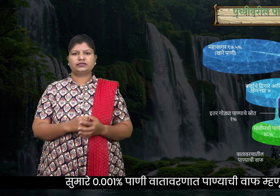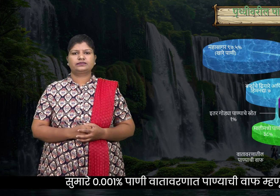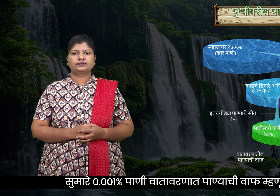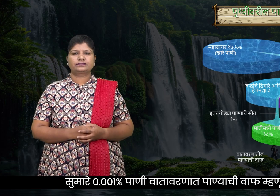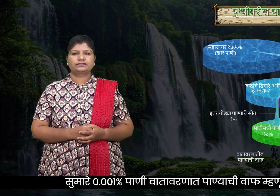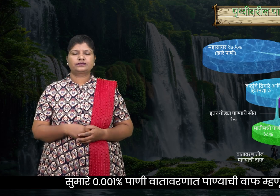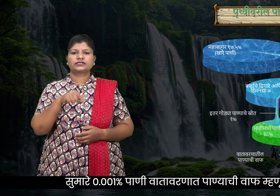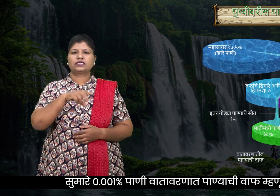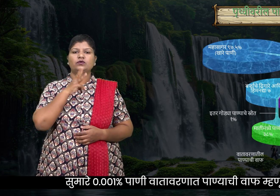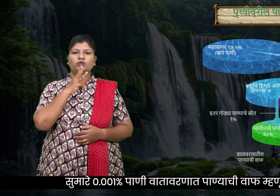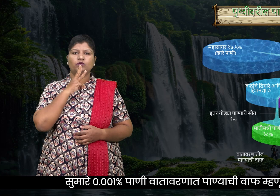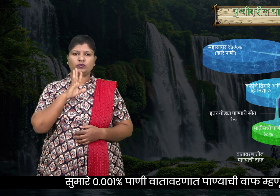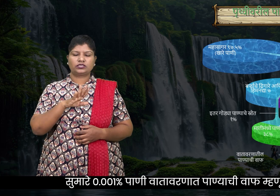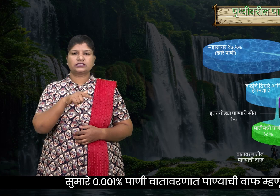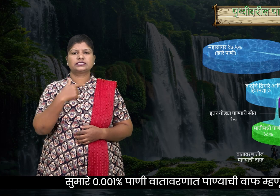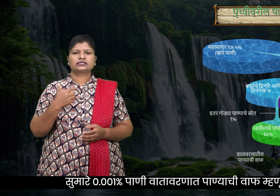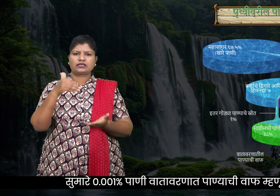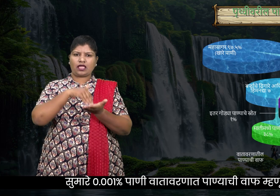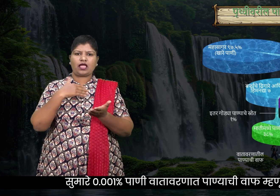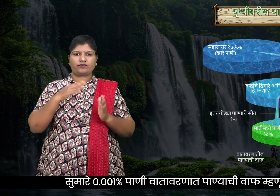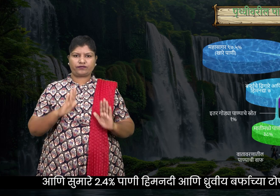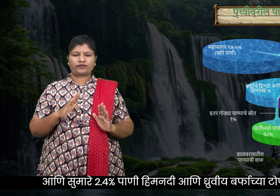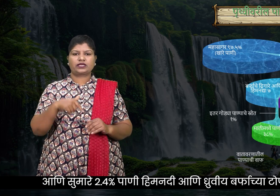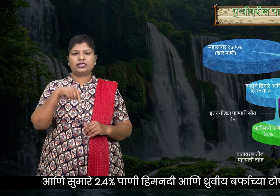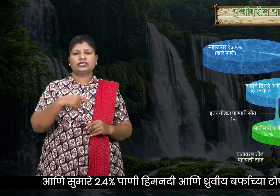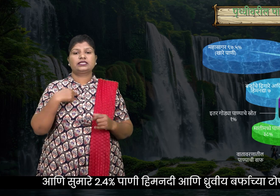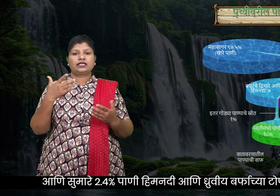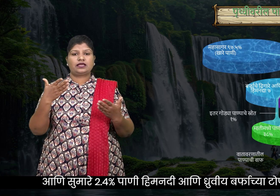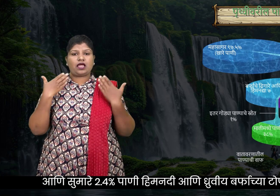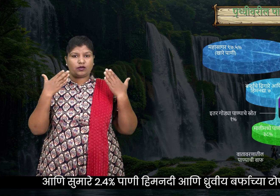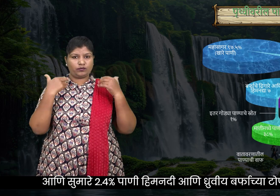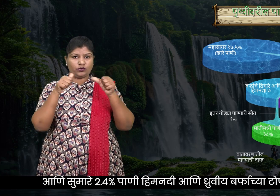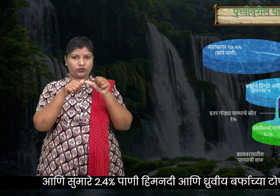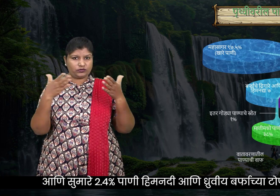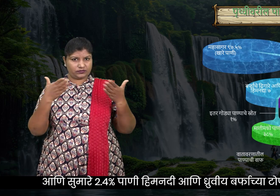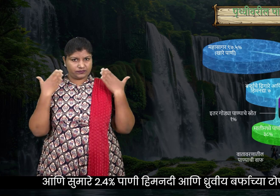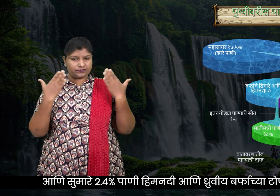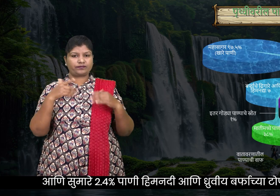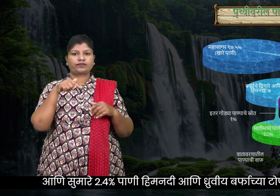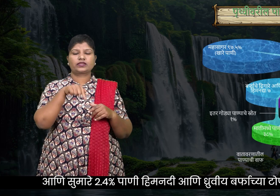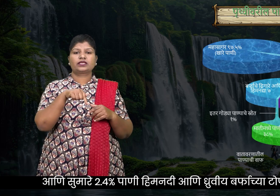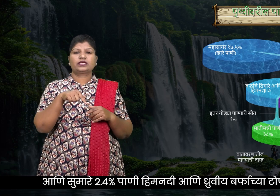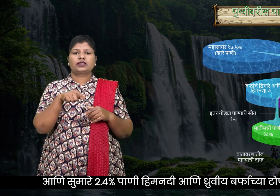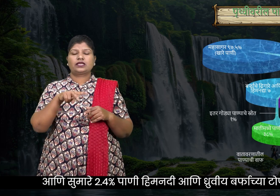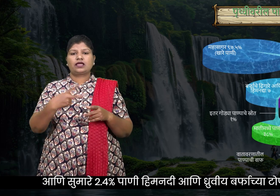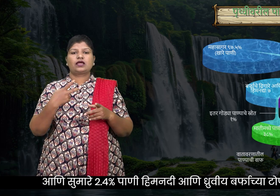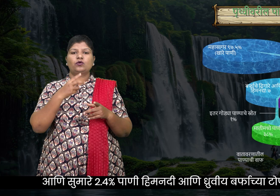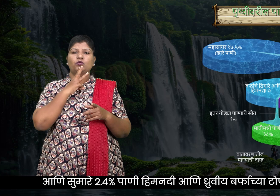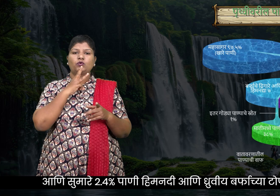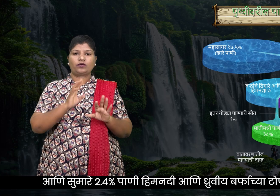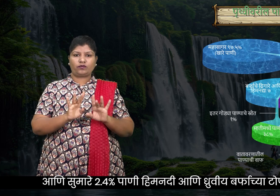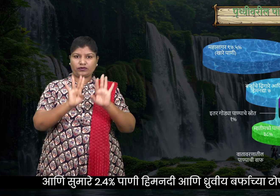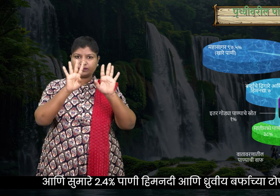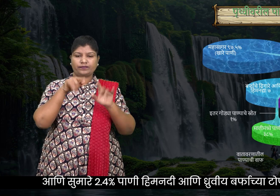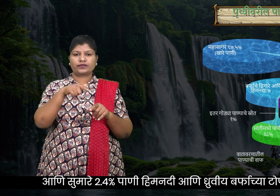0.0001% पाणी वातावरणात पाण्याची वाफ म्हणून आढळते आणि सुमारे 2.4% पाणी हिमनदी आणि